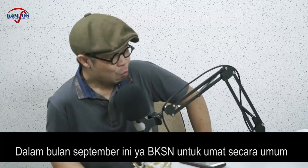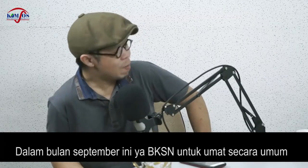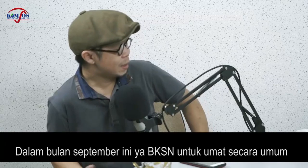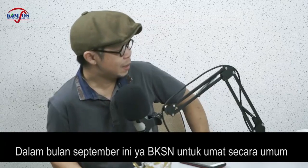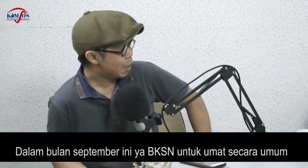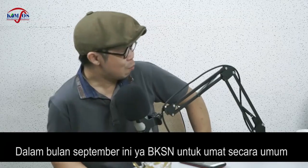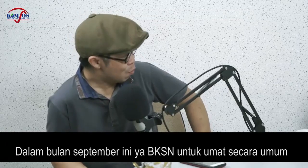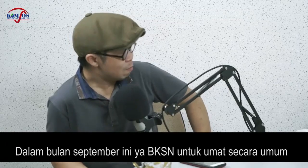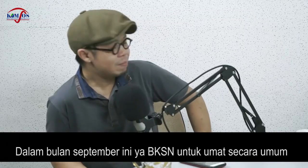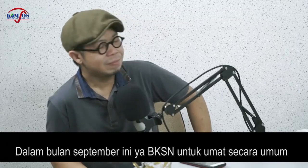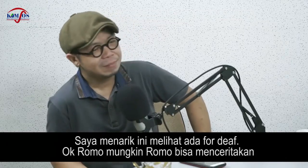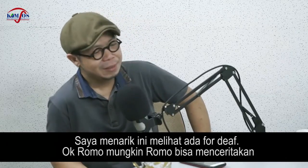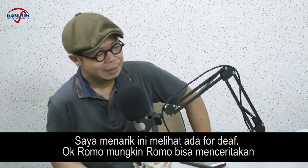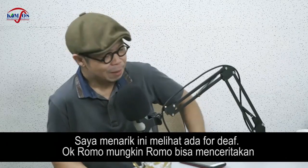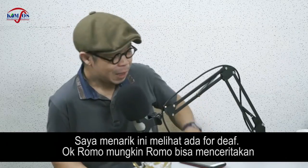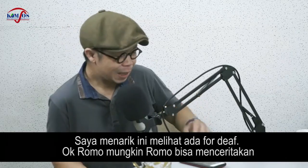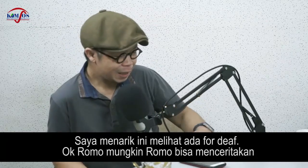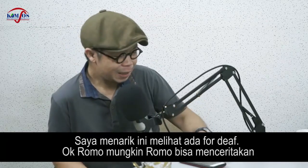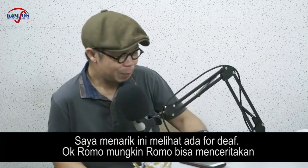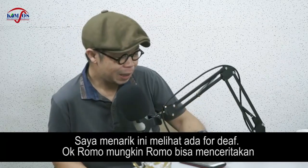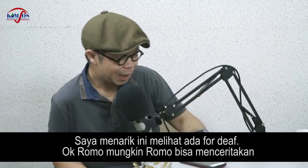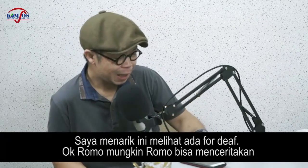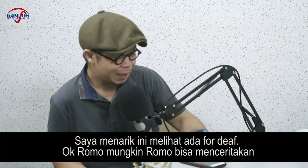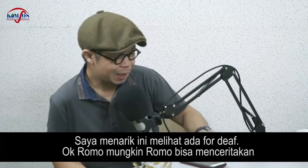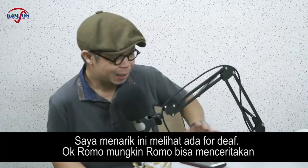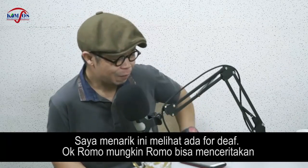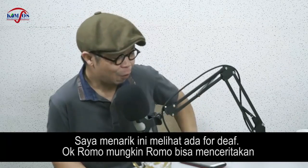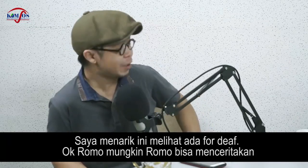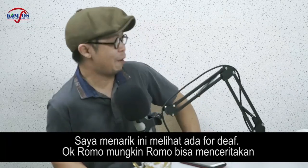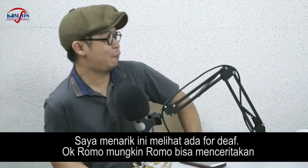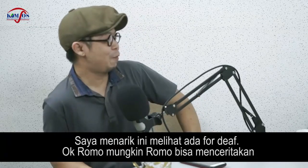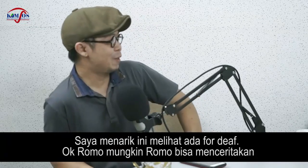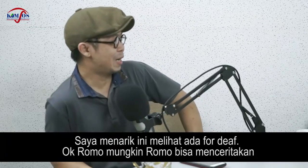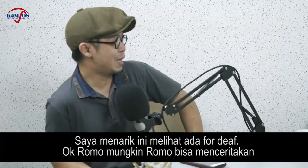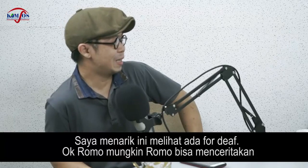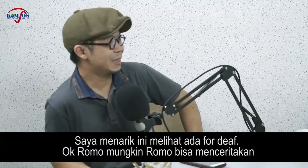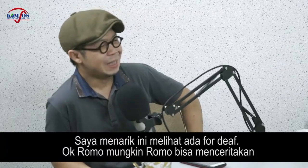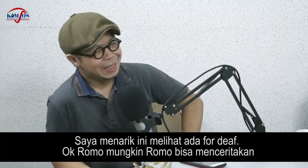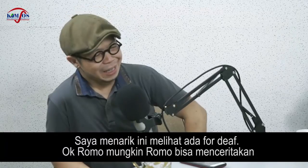untuk umat secara umum saya menarik ini melihat ada 4